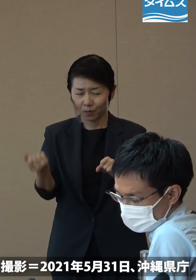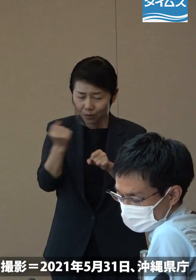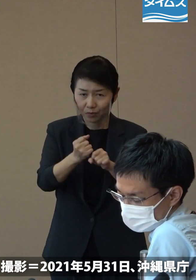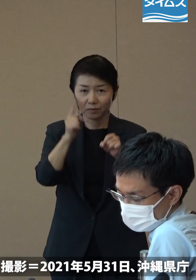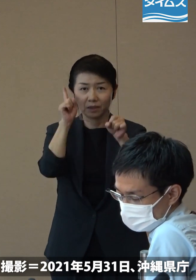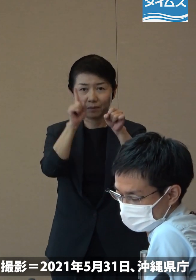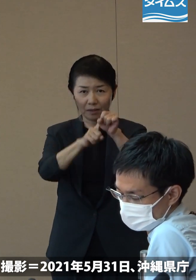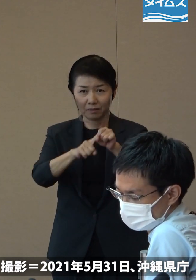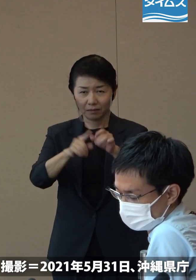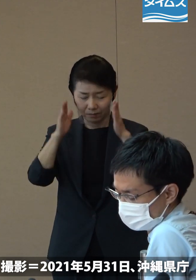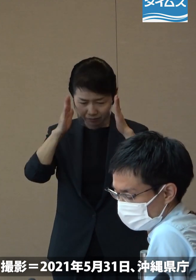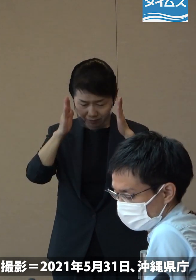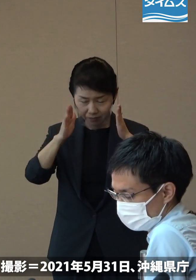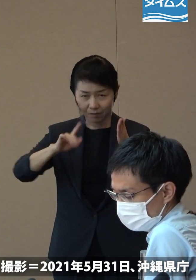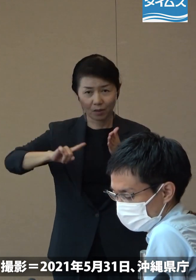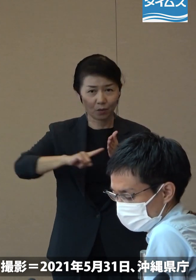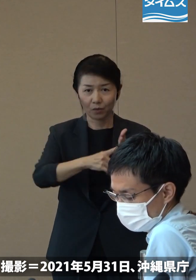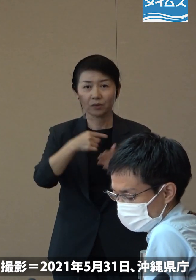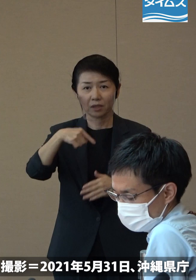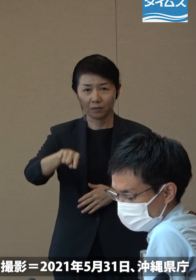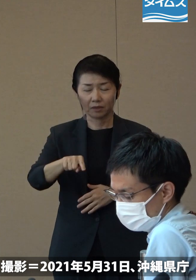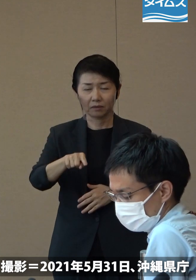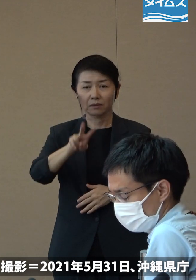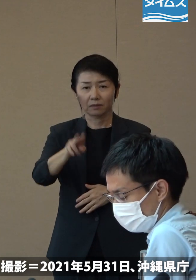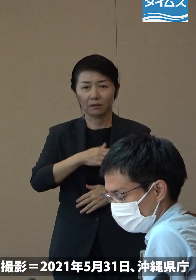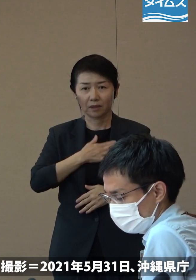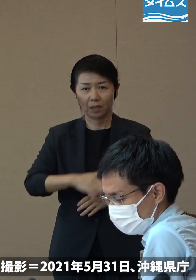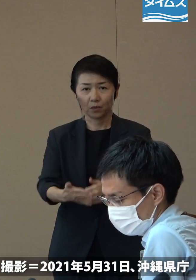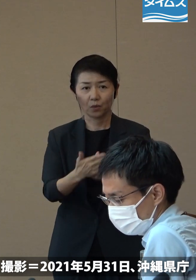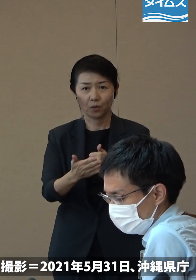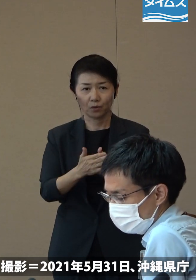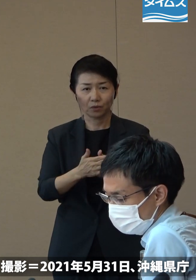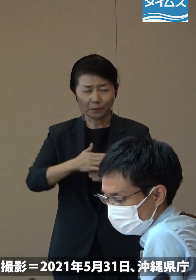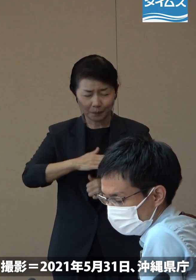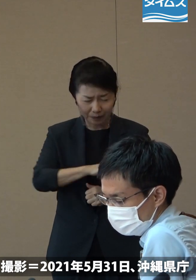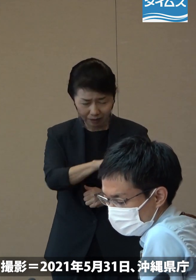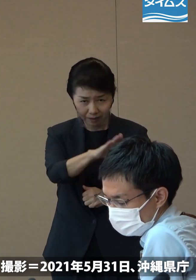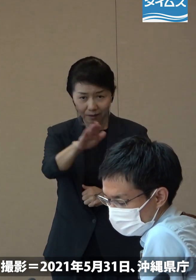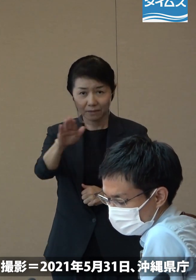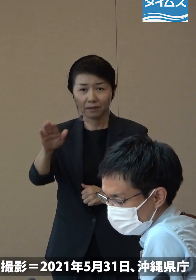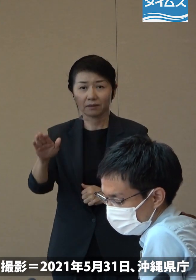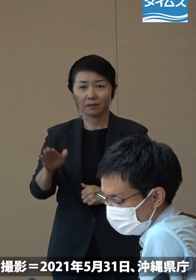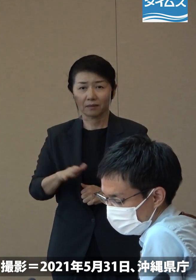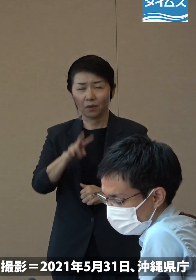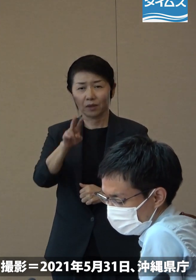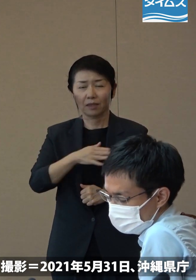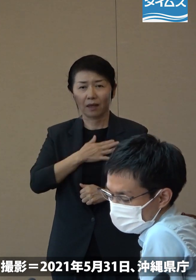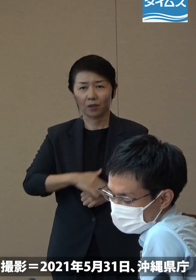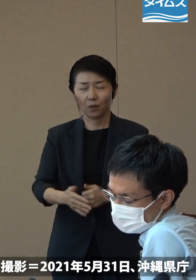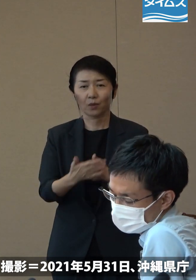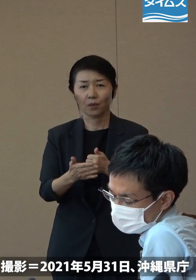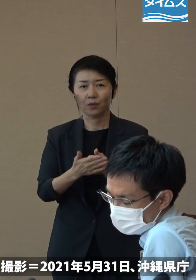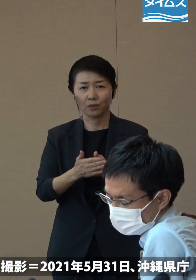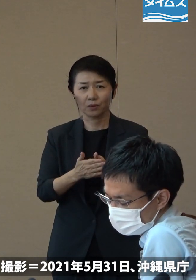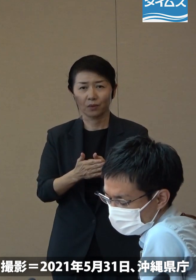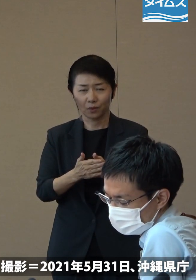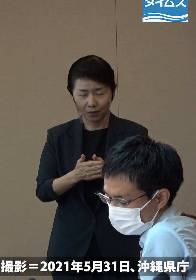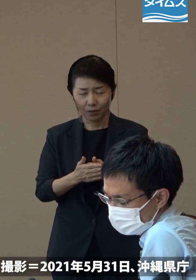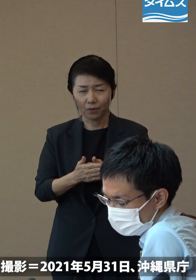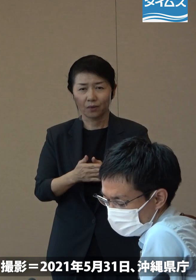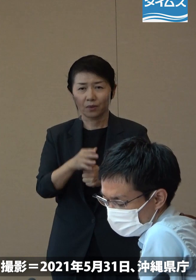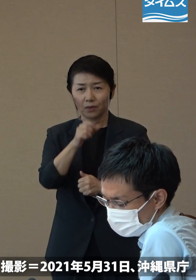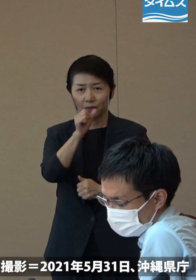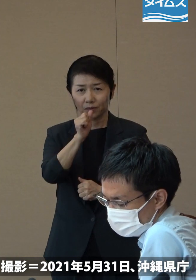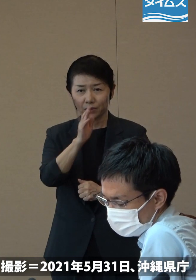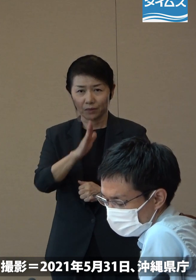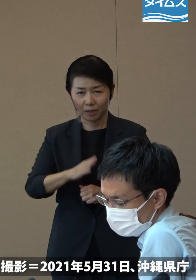でまいります。何卒ご理解とご協力、すべての県民の皆さんのご理解とご協力を賜りますようよ